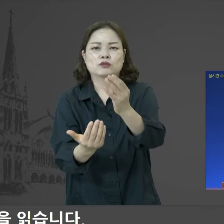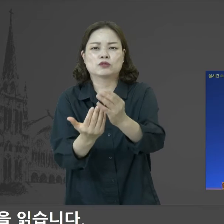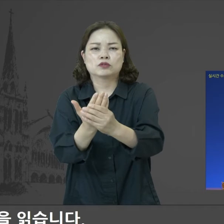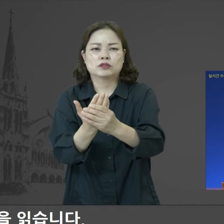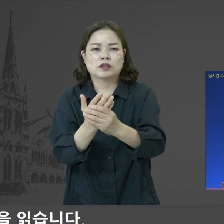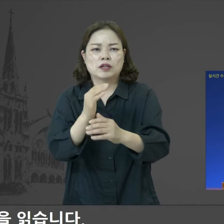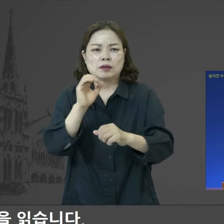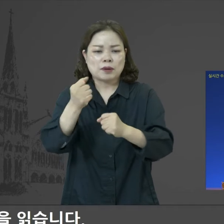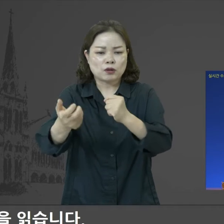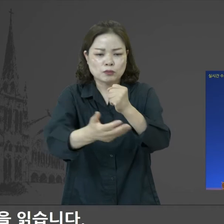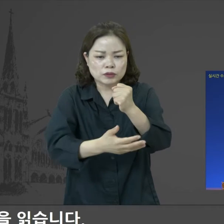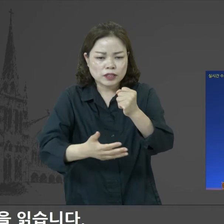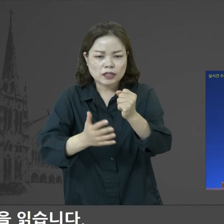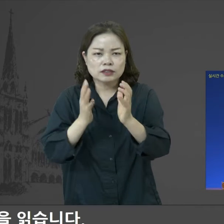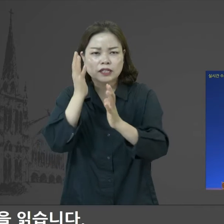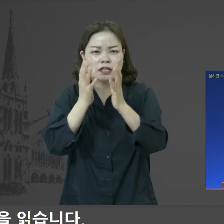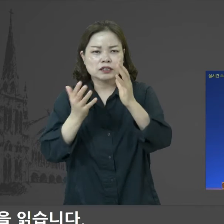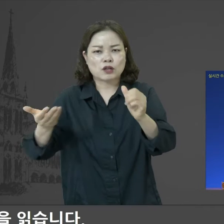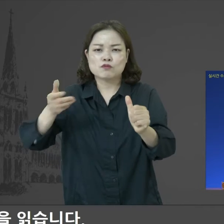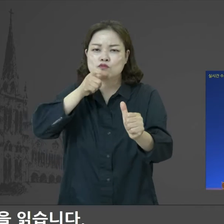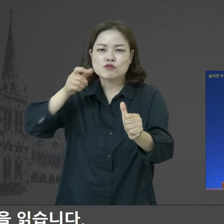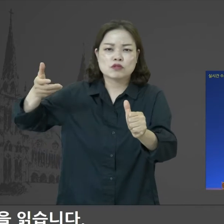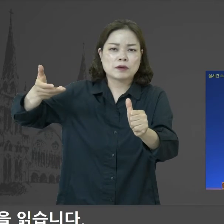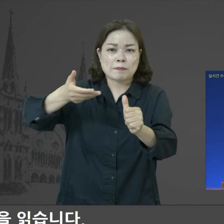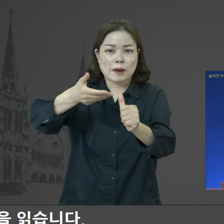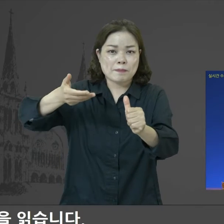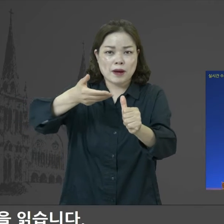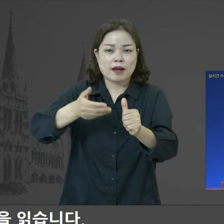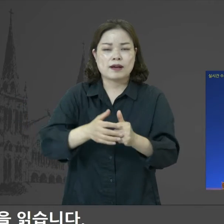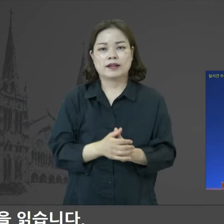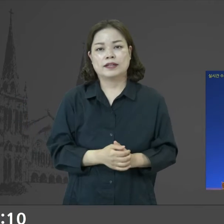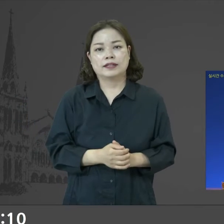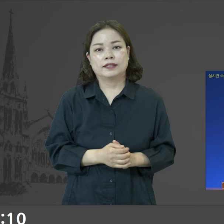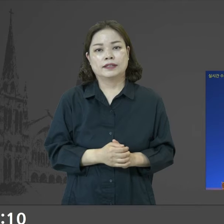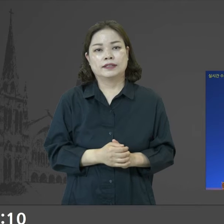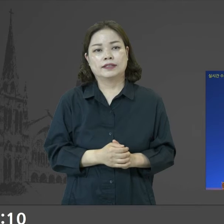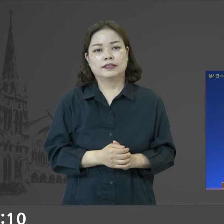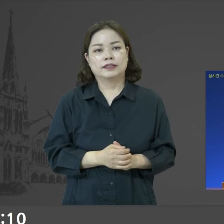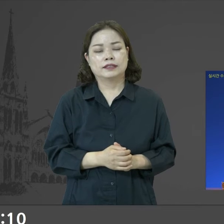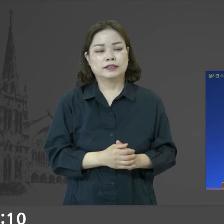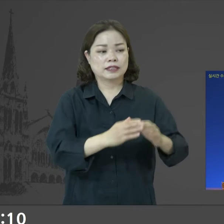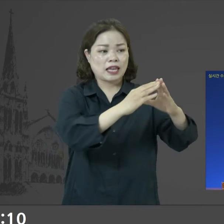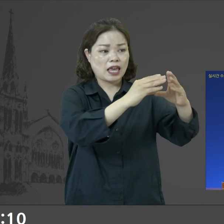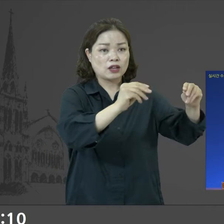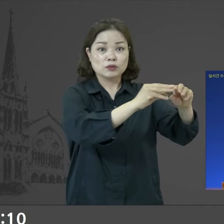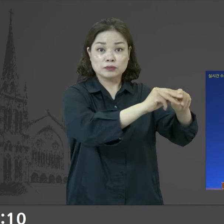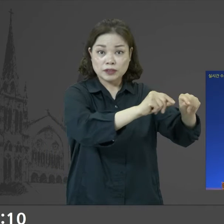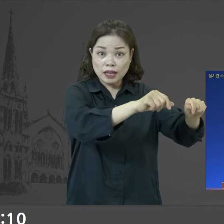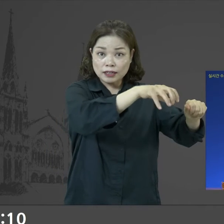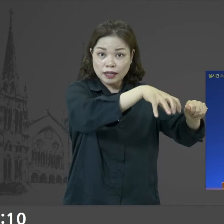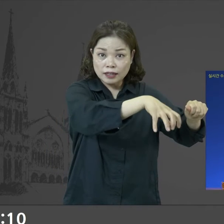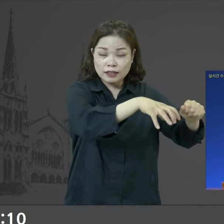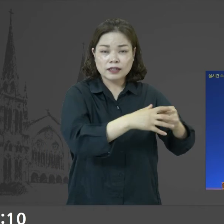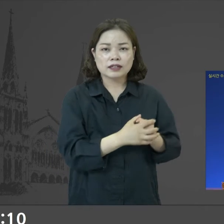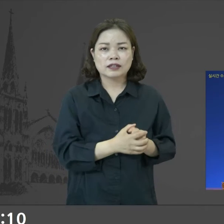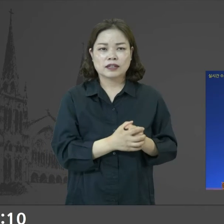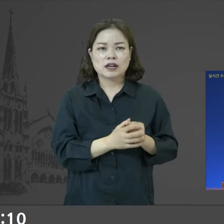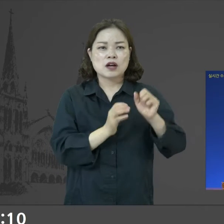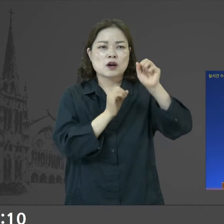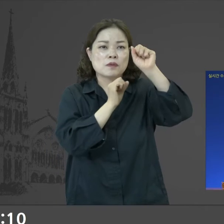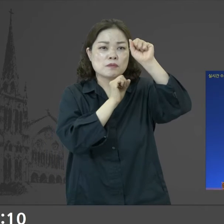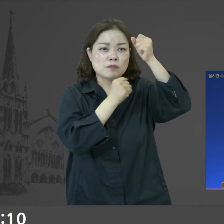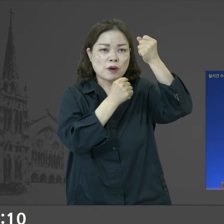발로 물대기를 채소밭에 댐과 같이 하였거니와. 애굽 땅에서는